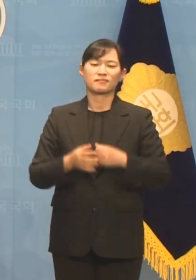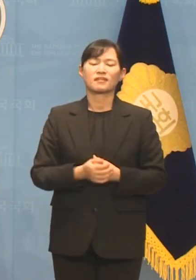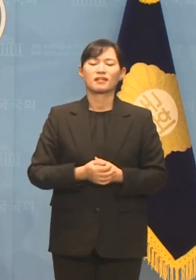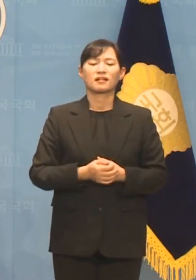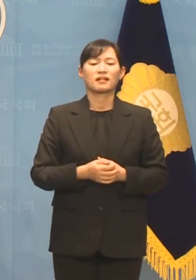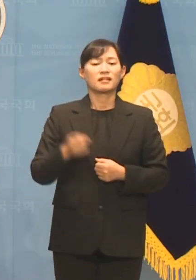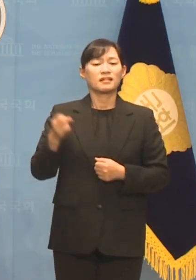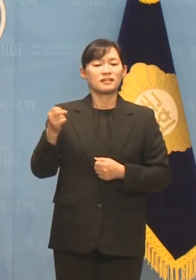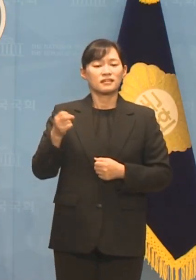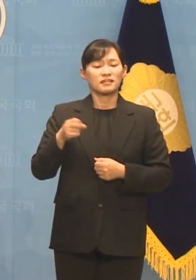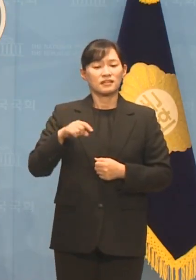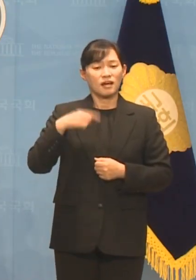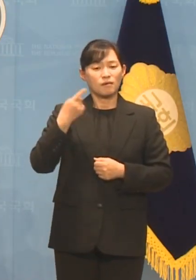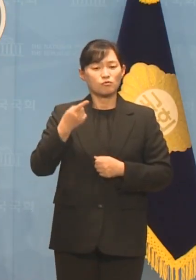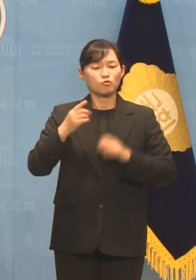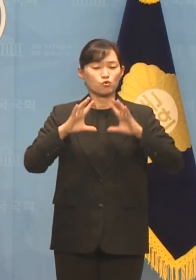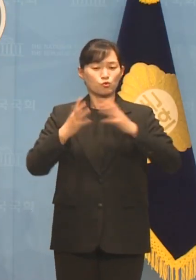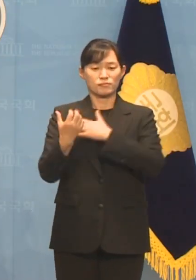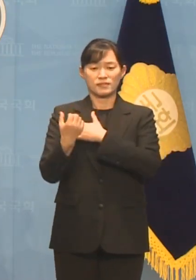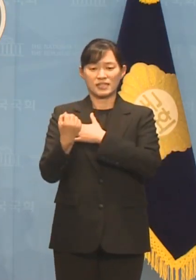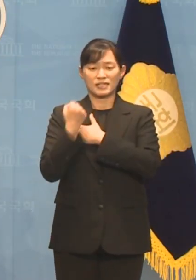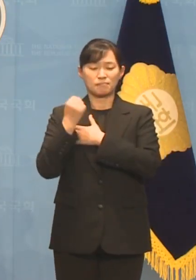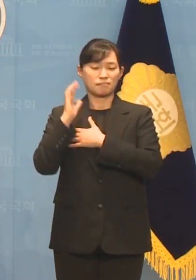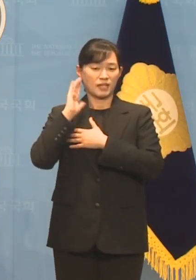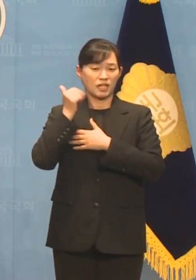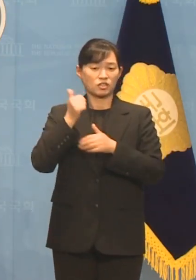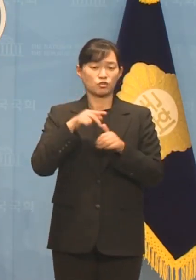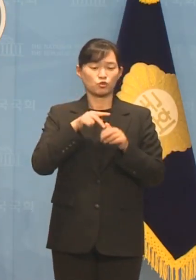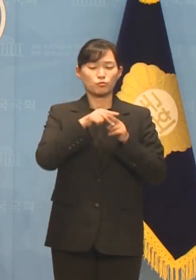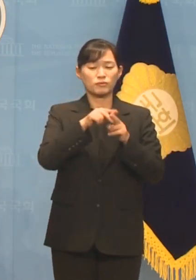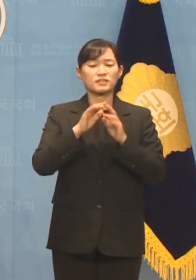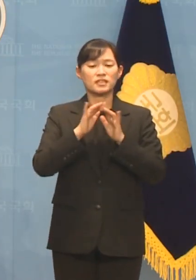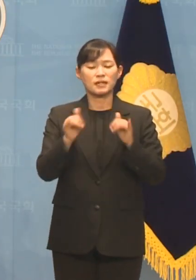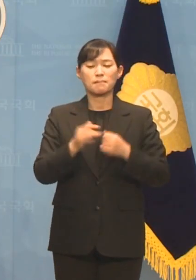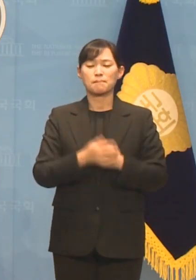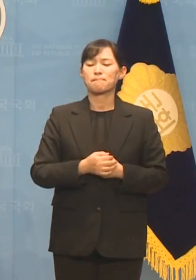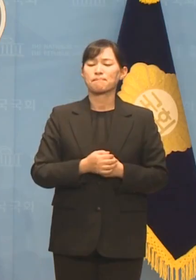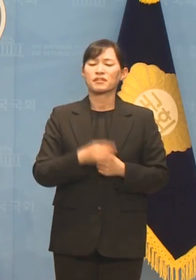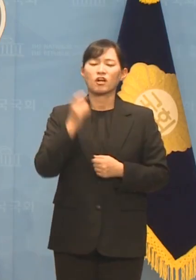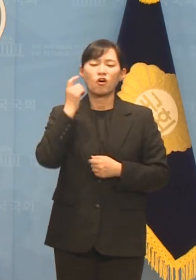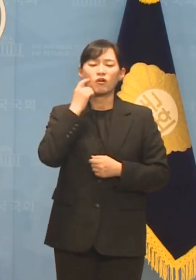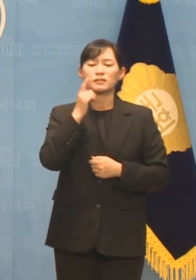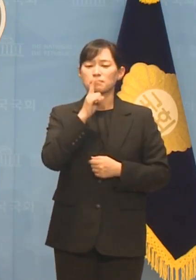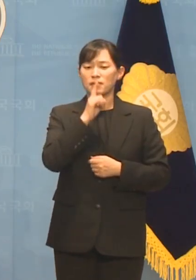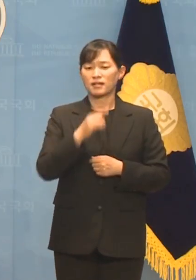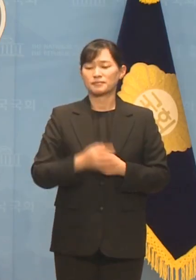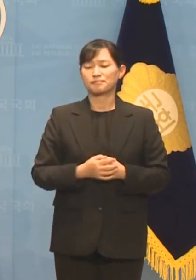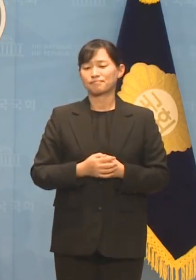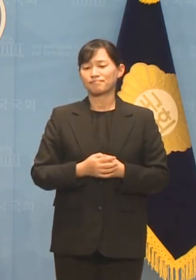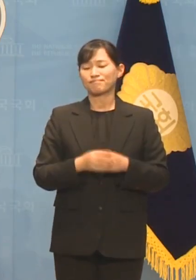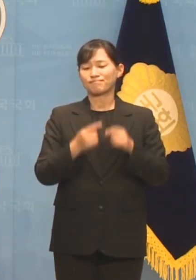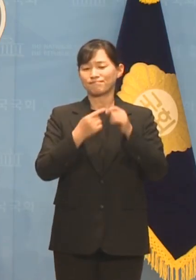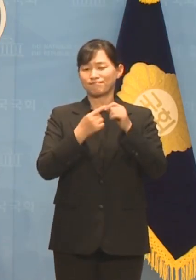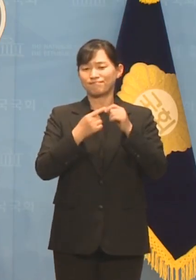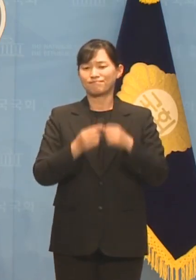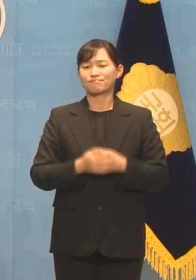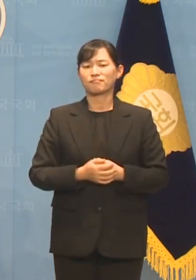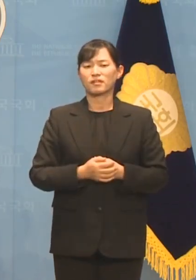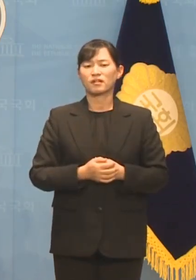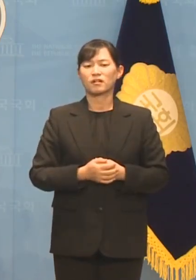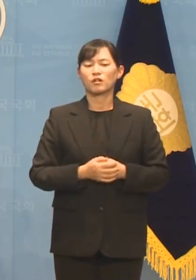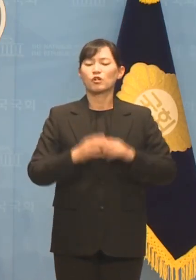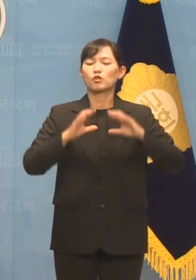다음 국민의힘 대선주자 거짓말 시리즈, 거짓말 시리즈 첫 번째입니다. 오늘부터 우리